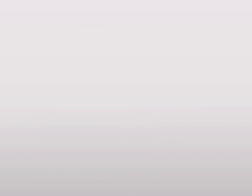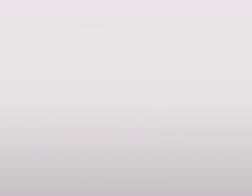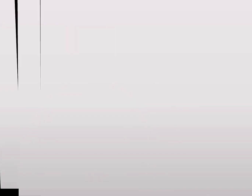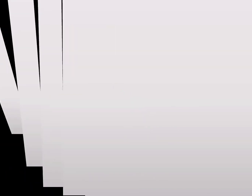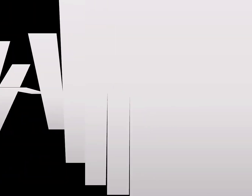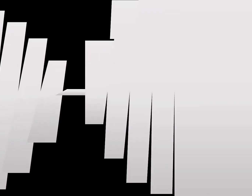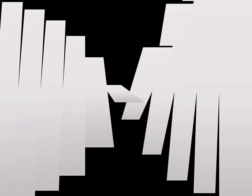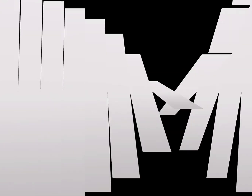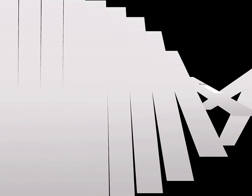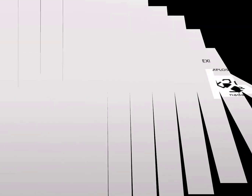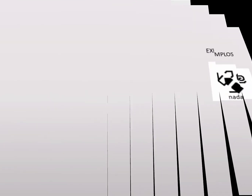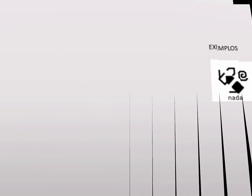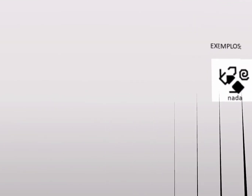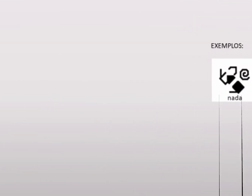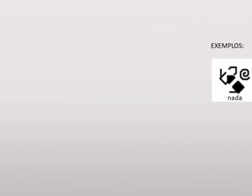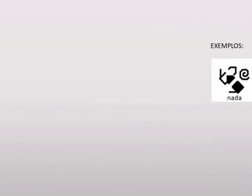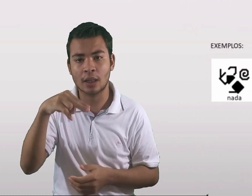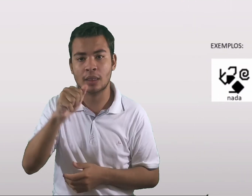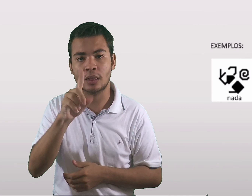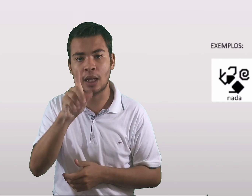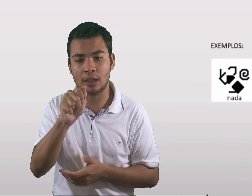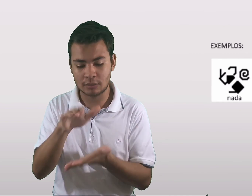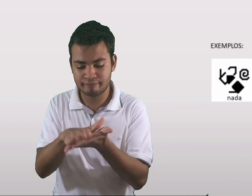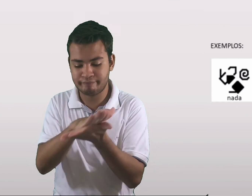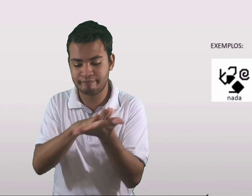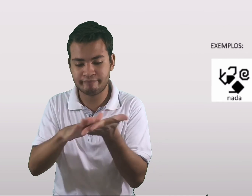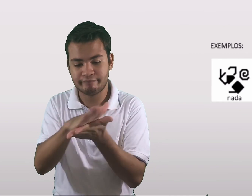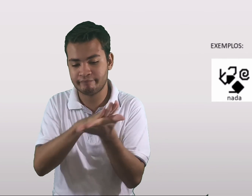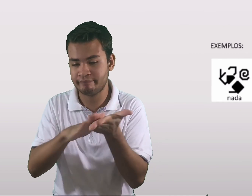na superfície. Então, por exemplo, nada.